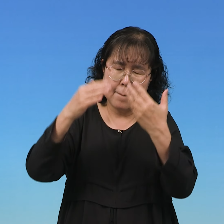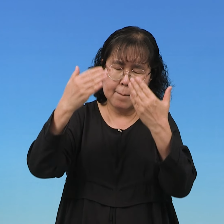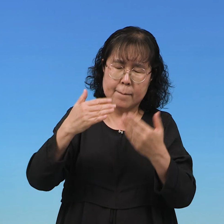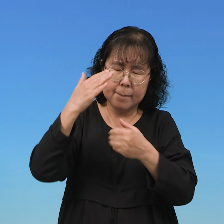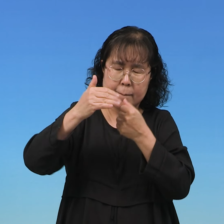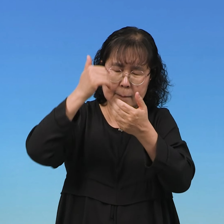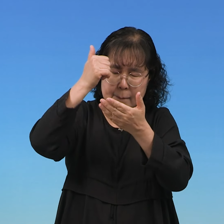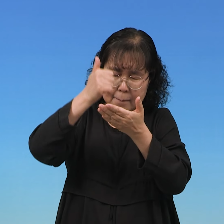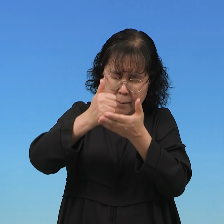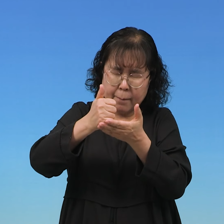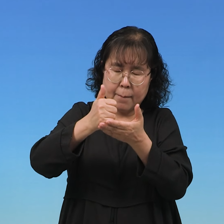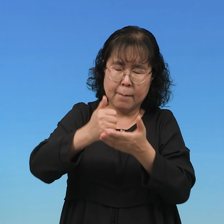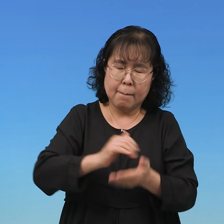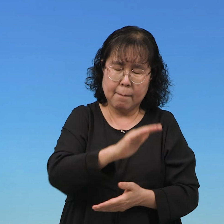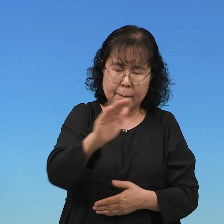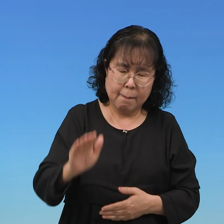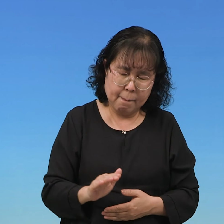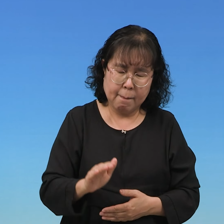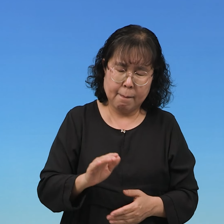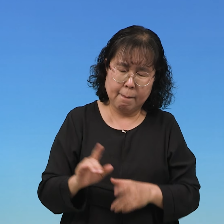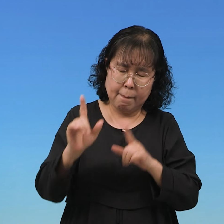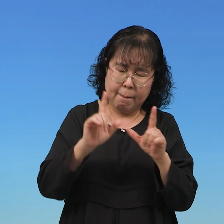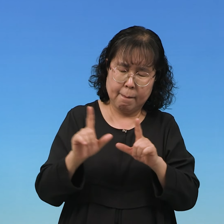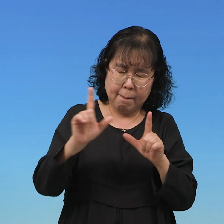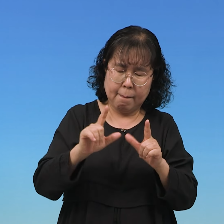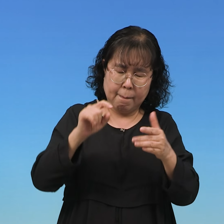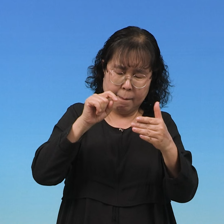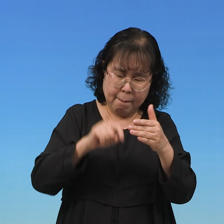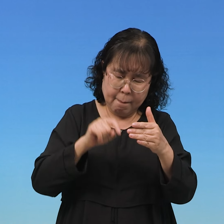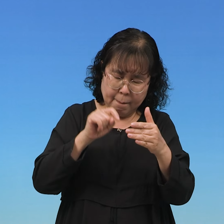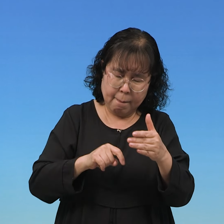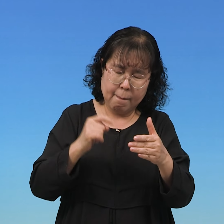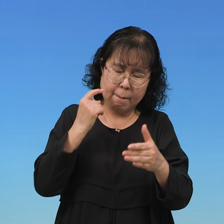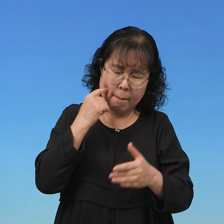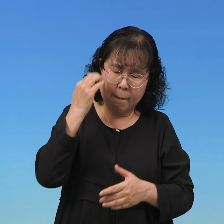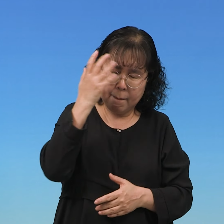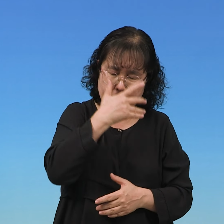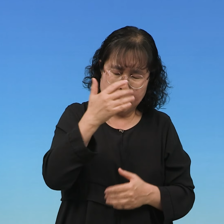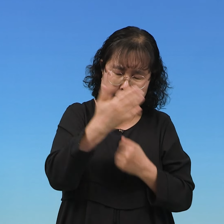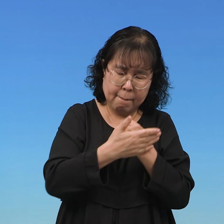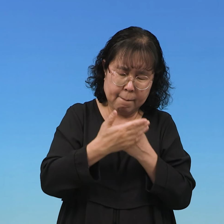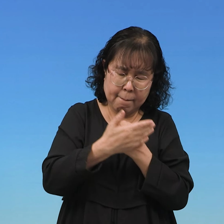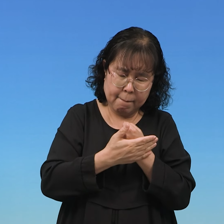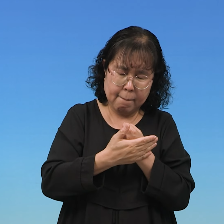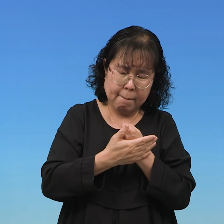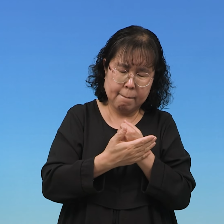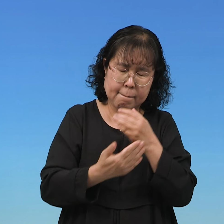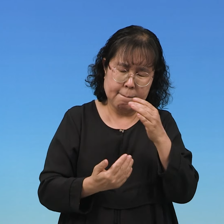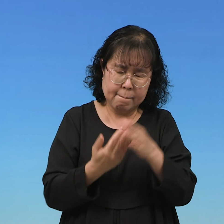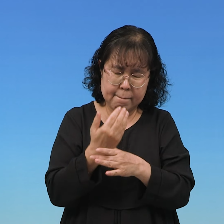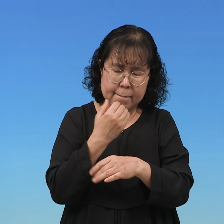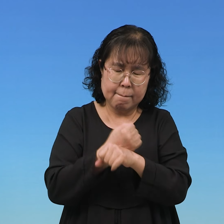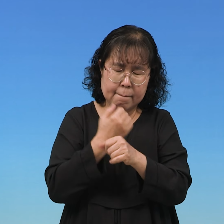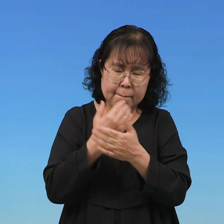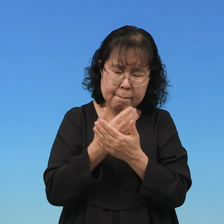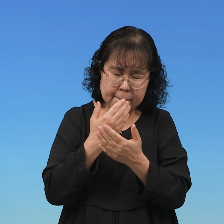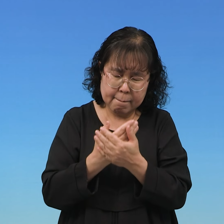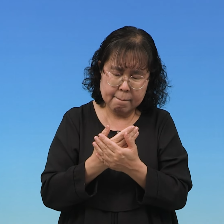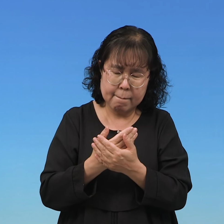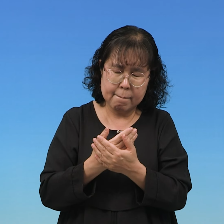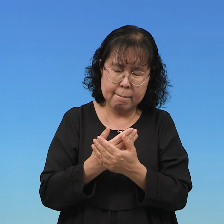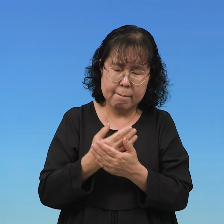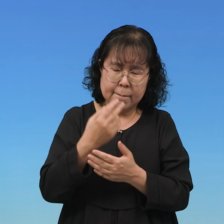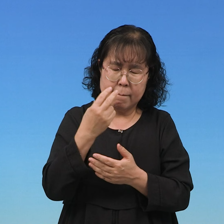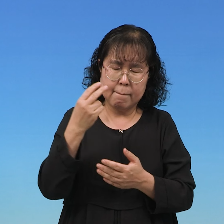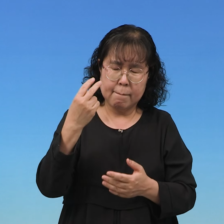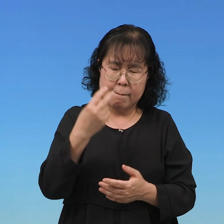하나님, 우리들 삶 가운데에서도 이런 아름다운 은혜의 역사가 일어나게 하여 주시옵소서.